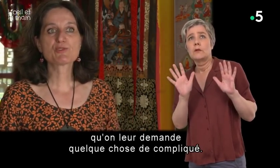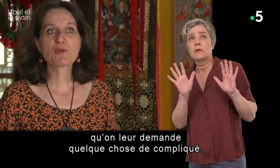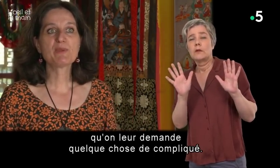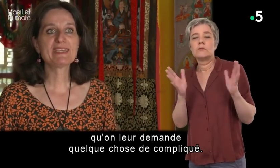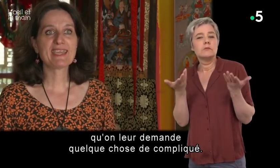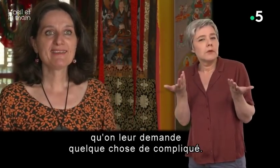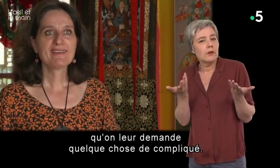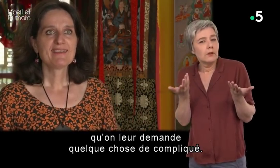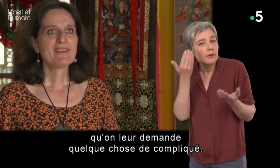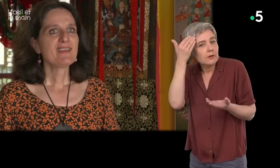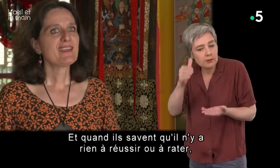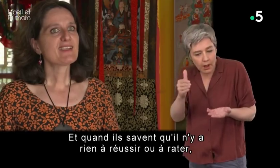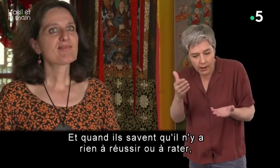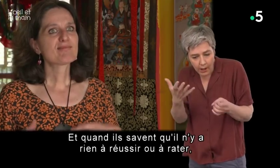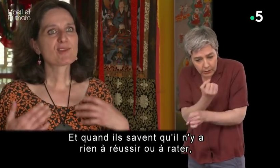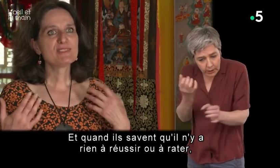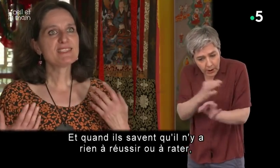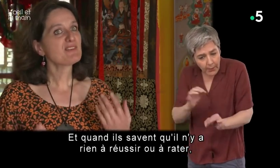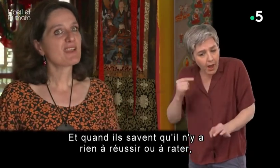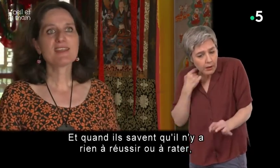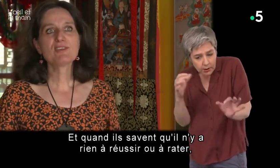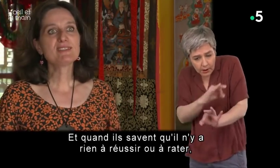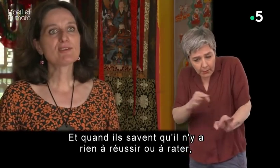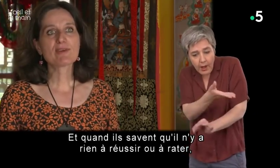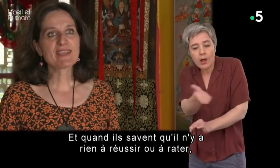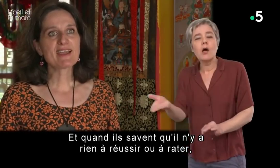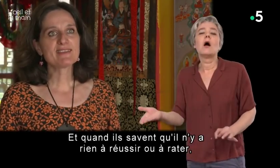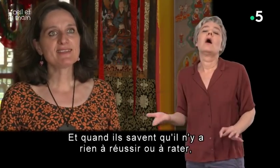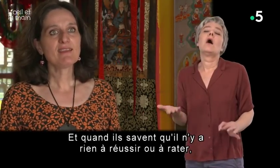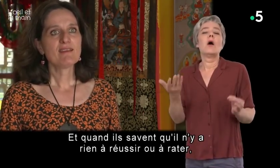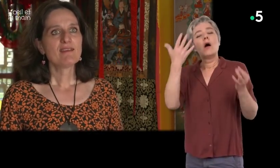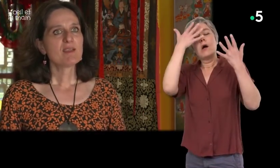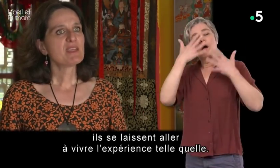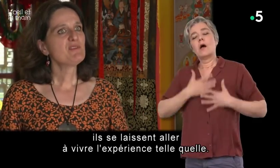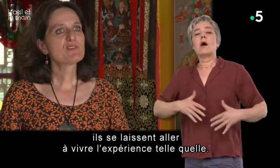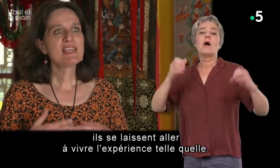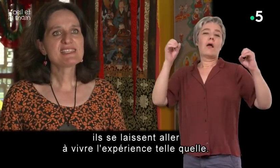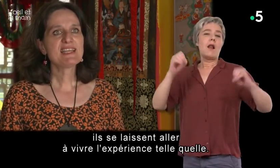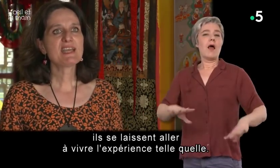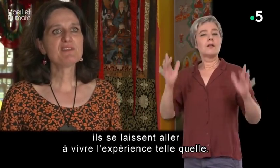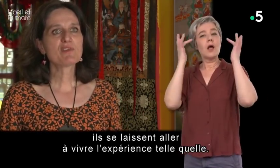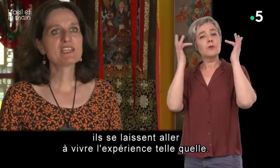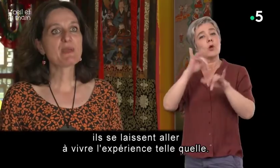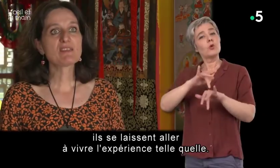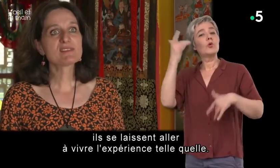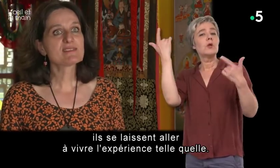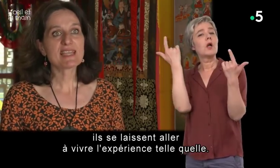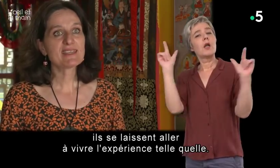de compliqué. Et quand ils savent qu'il n'y a rien à réussir ou rien à rater, eh bien, ils se laissent aller à vivre l'expérience telle